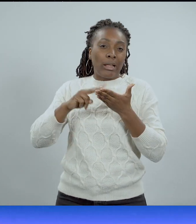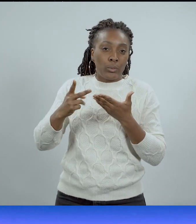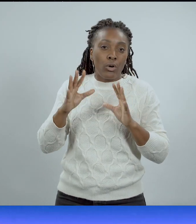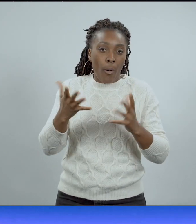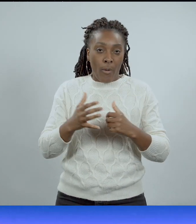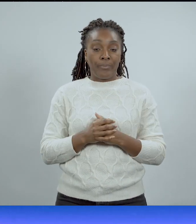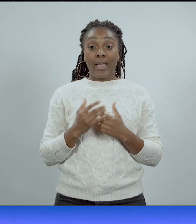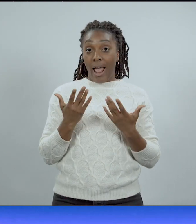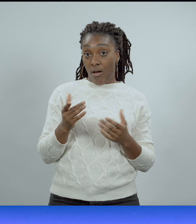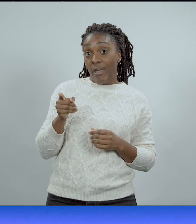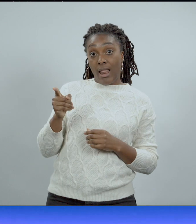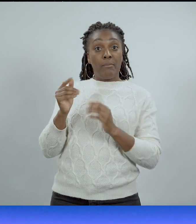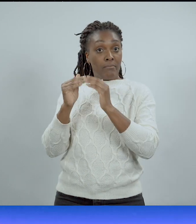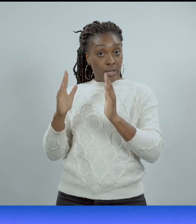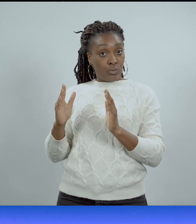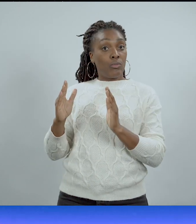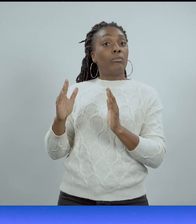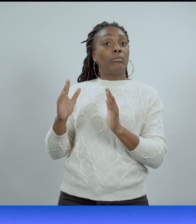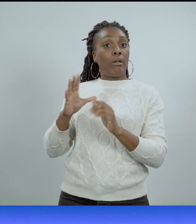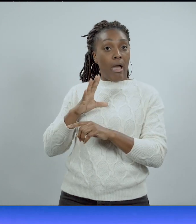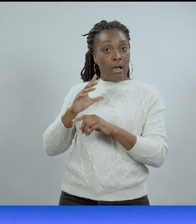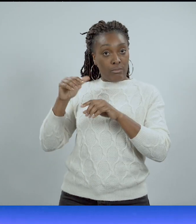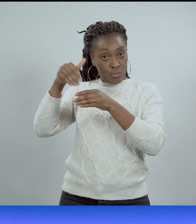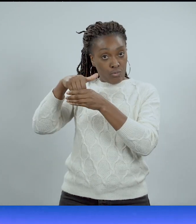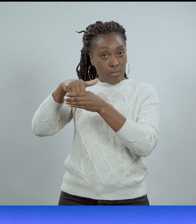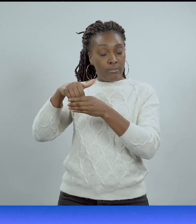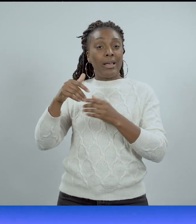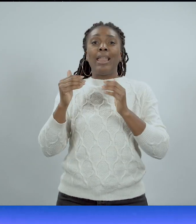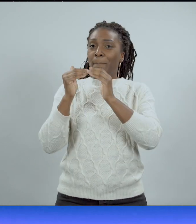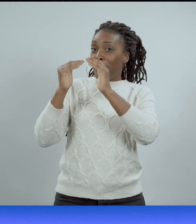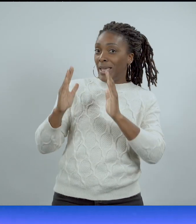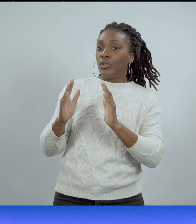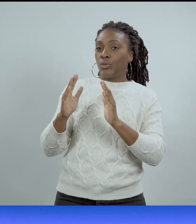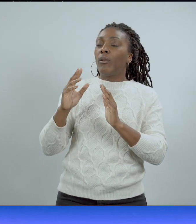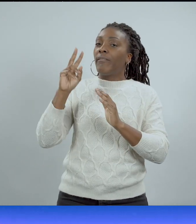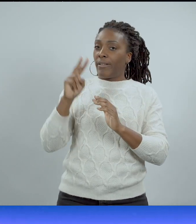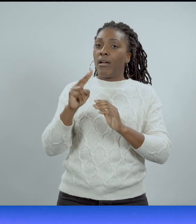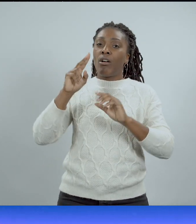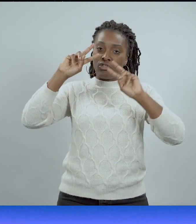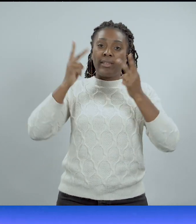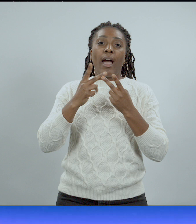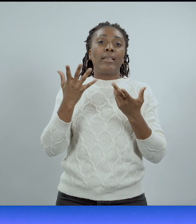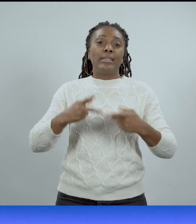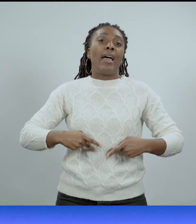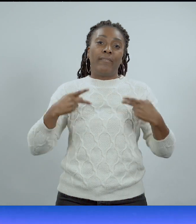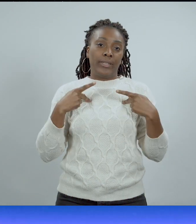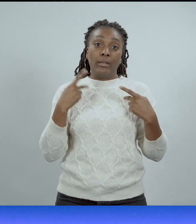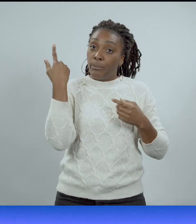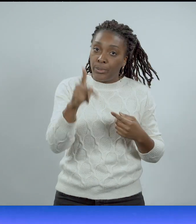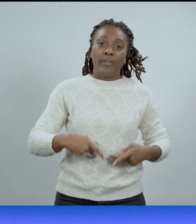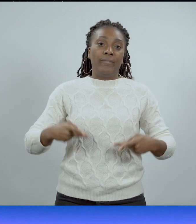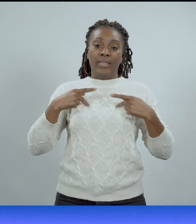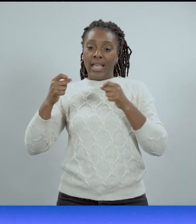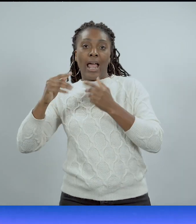interprétation. Elle est chez elle est dans sa maison, et la maison majoritairement, principalement, cela représente notre propre